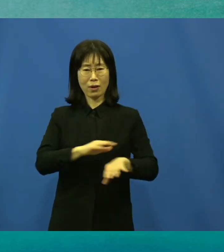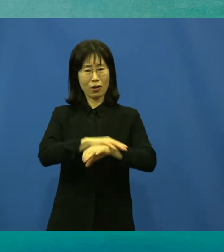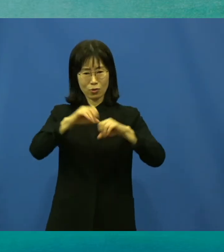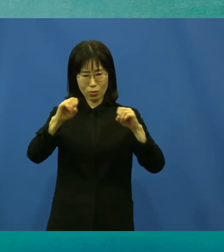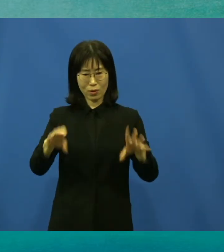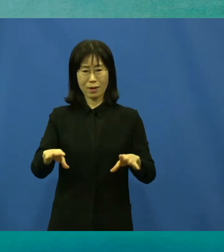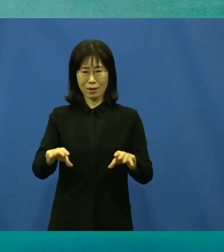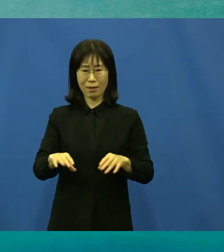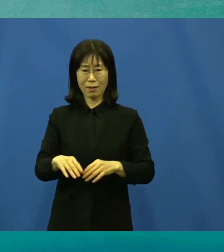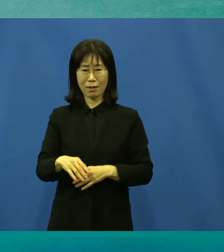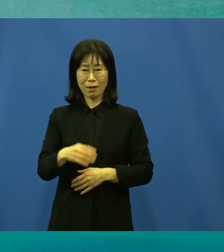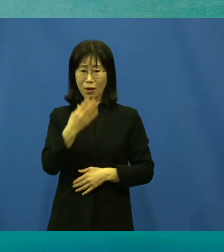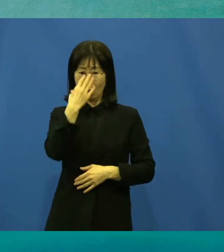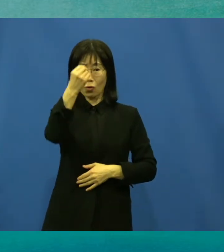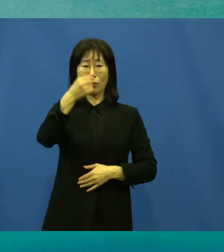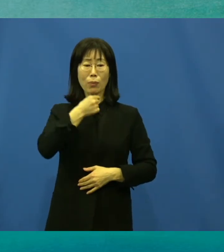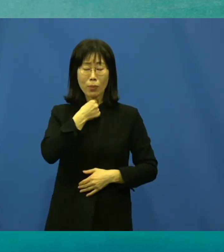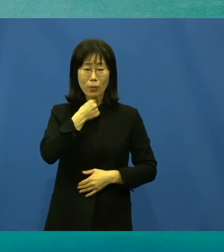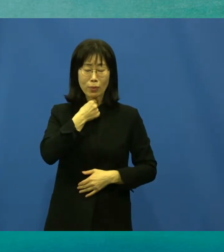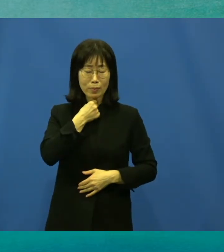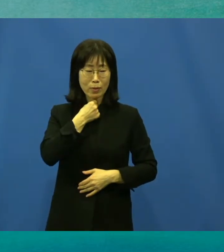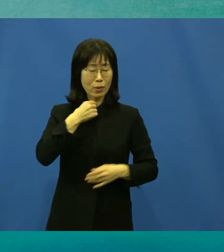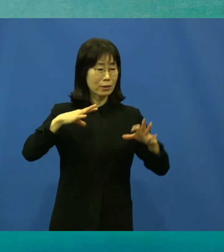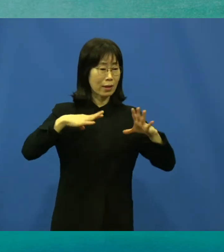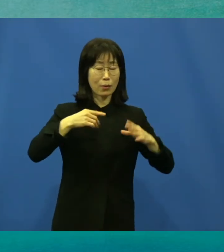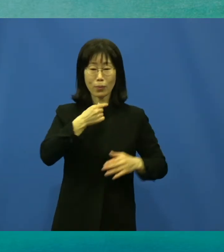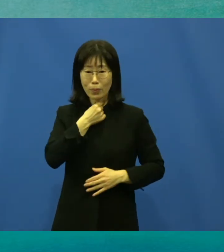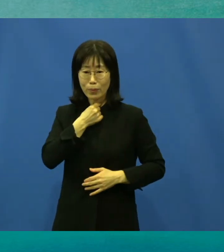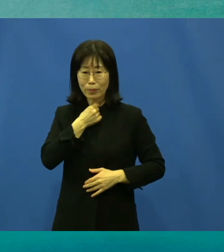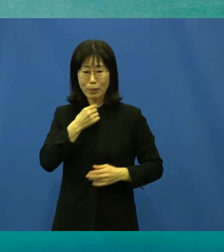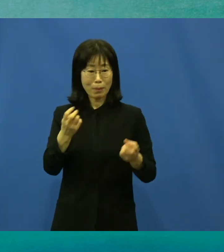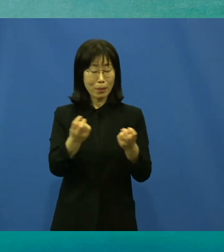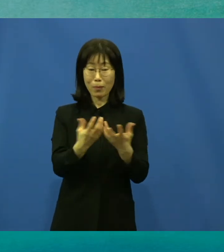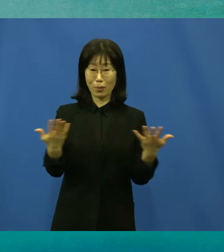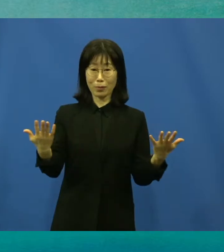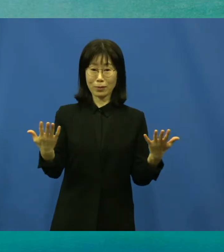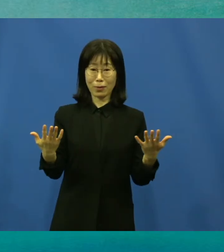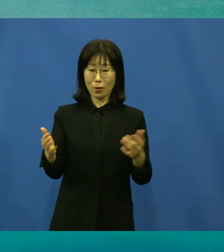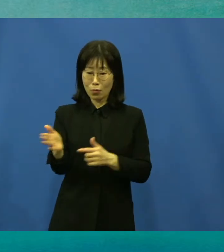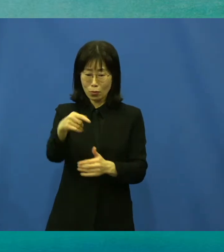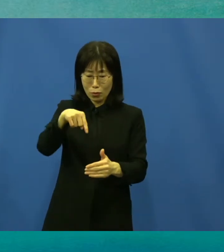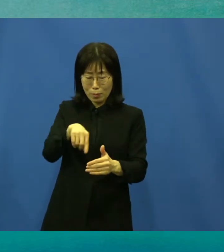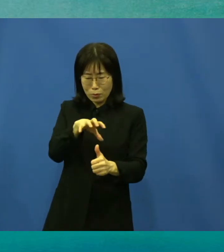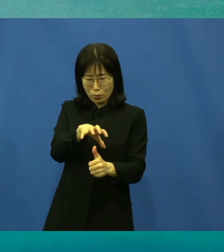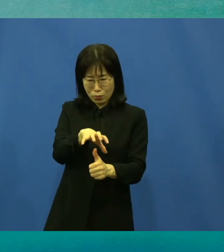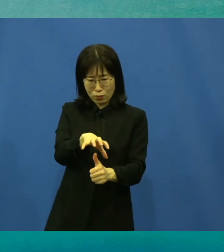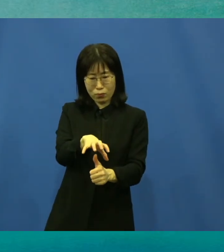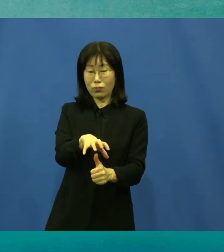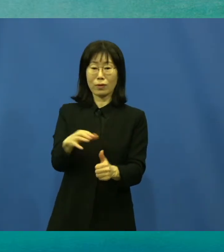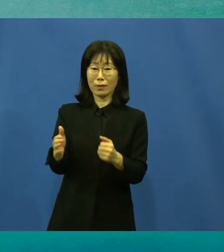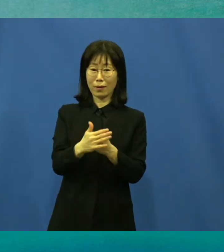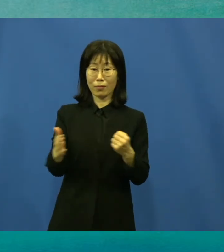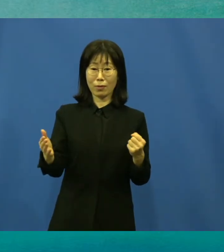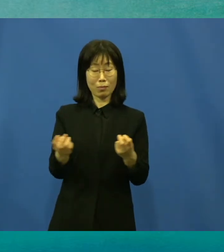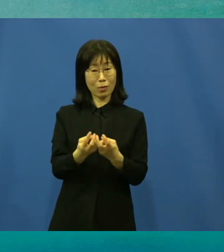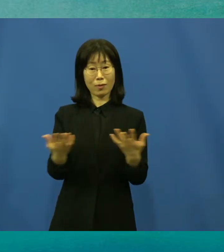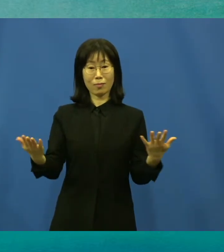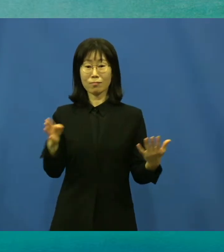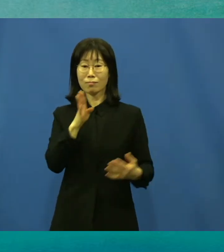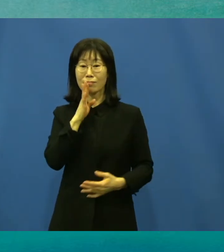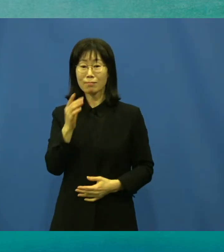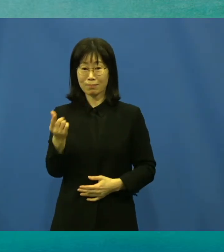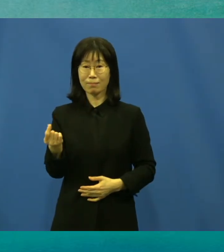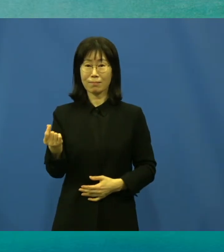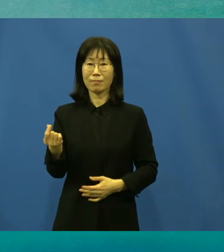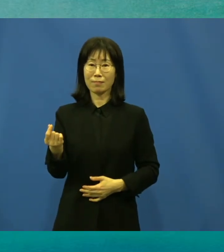교만에 빠질 구석이 없습니다. 하나님은 요나를 할 수 있는 한 미니마이즈 시켜버렸습니다. 어떤 것도